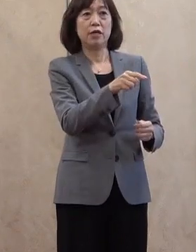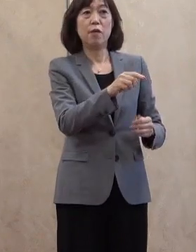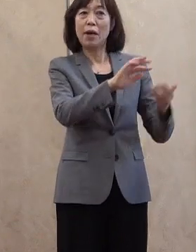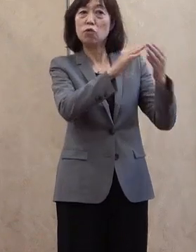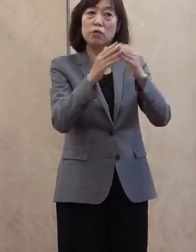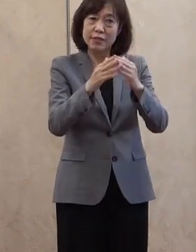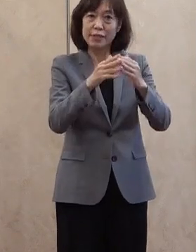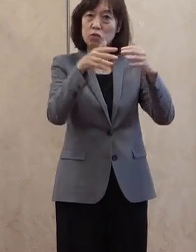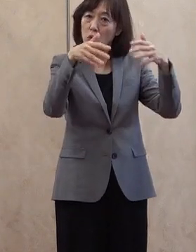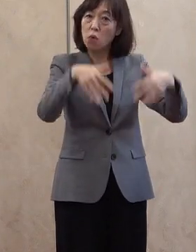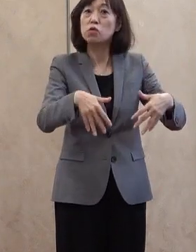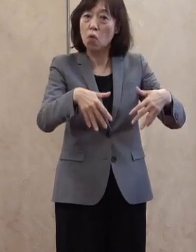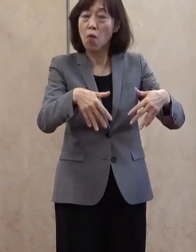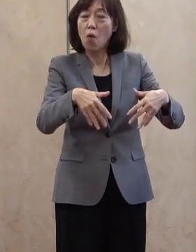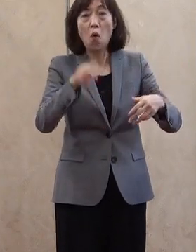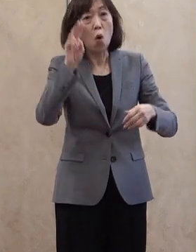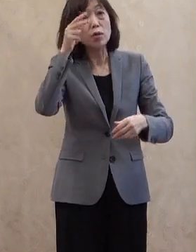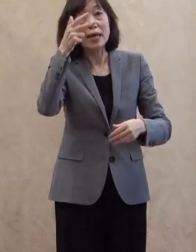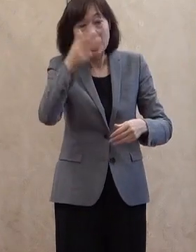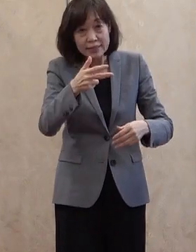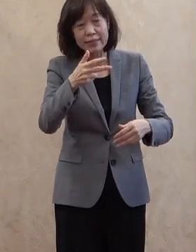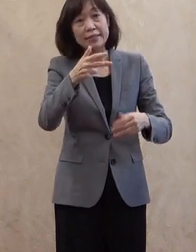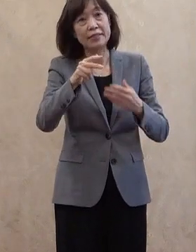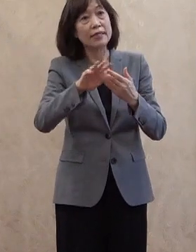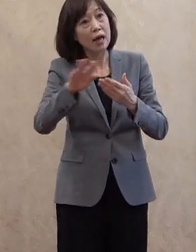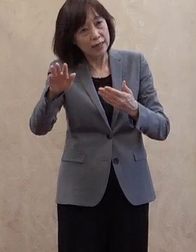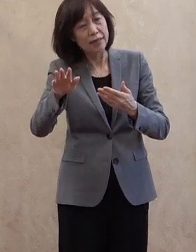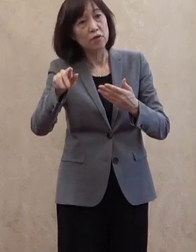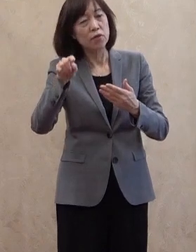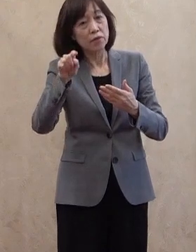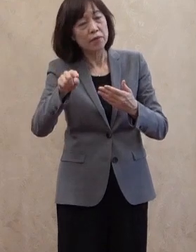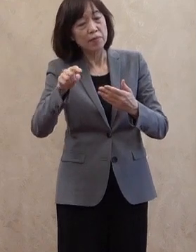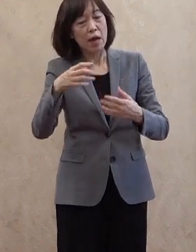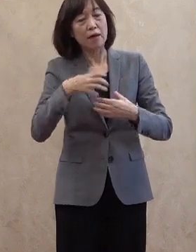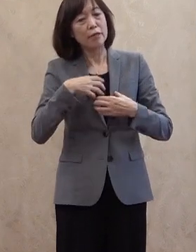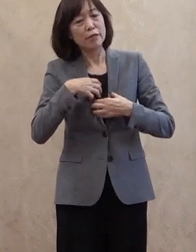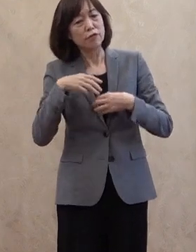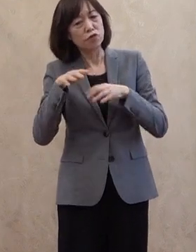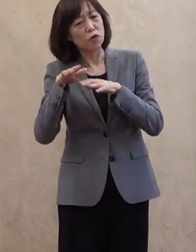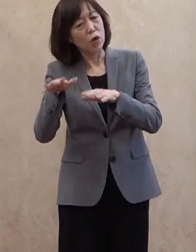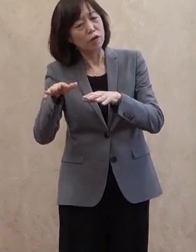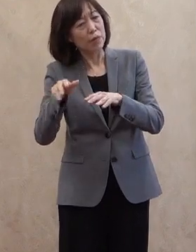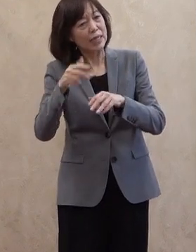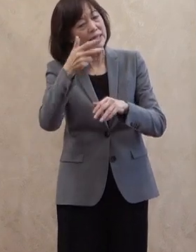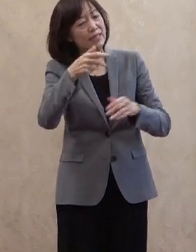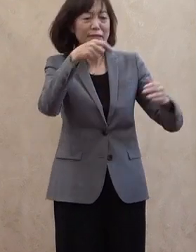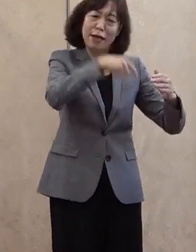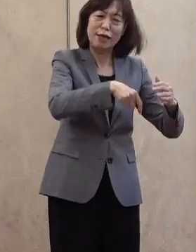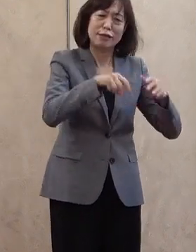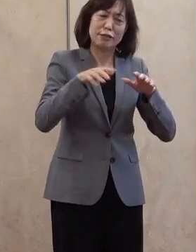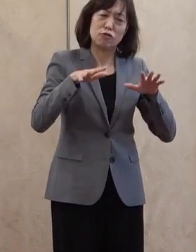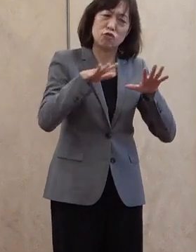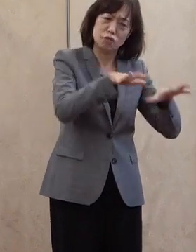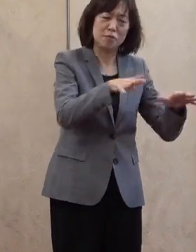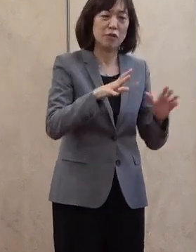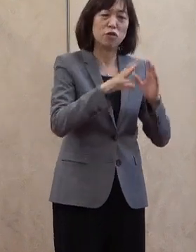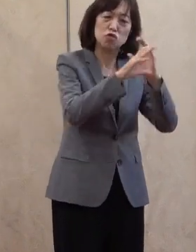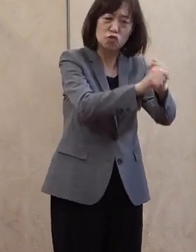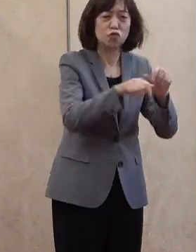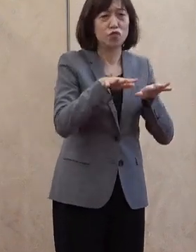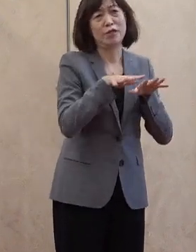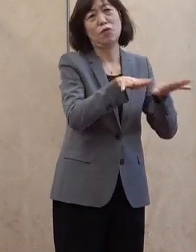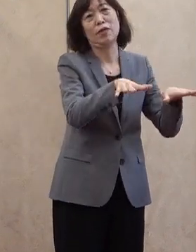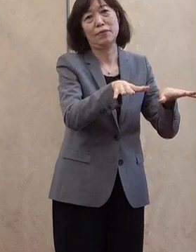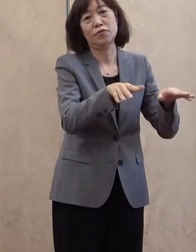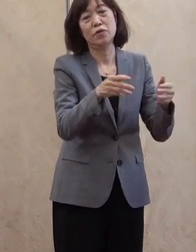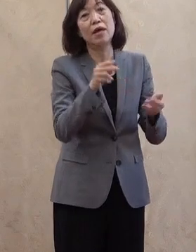ぱり大阪市内におけるこの繁華街であったり、その感染リスクが広がる場面というのはほぼ大阪市内に集中をしています。飲食店も7割弱、